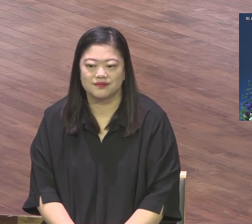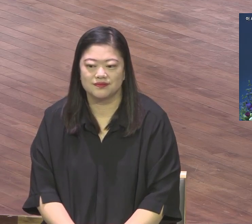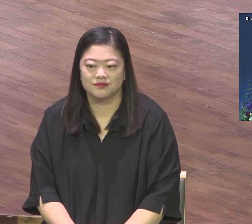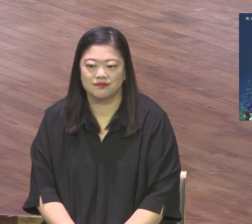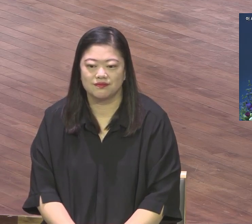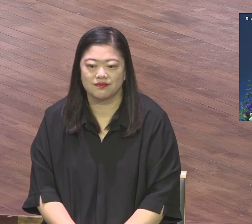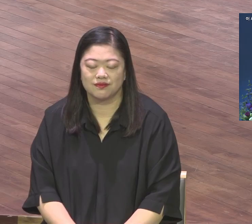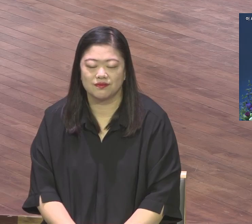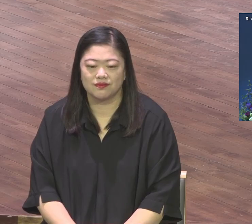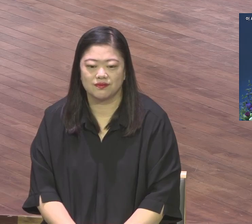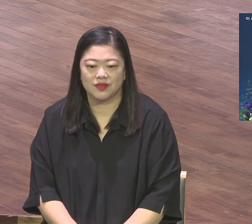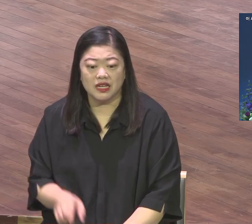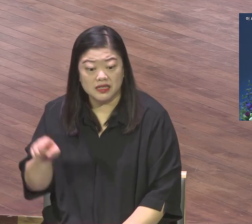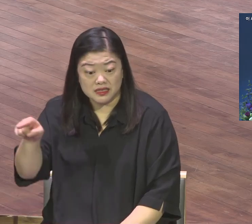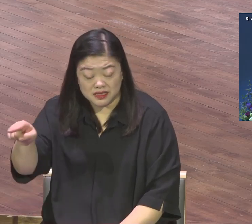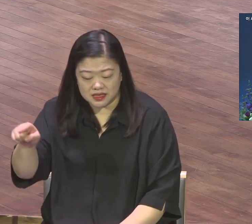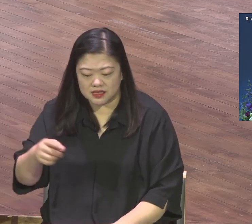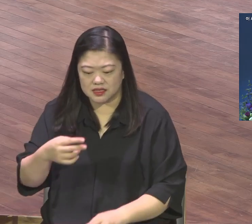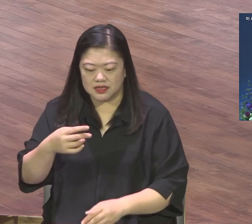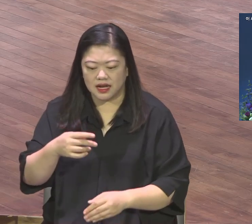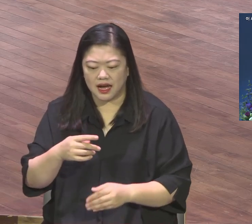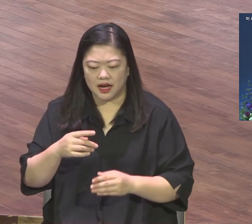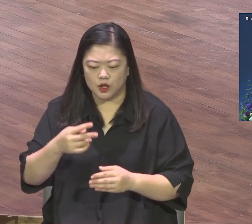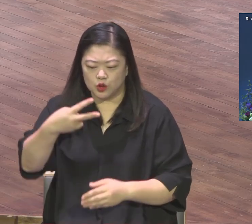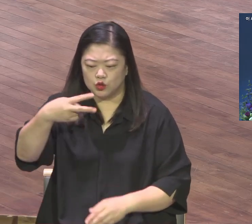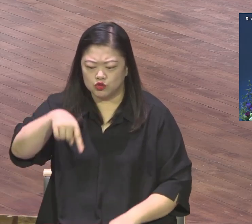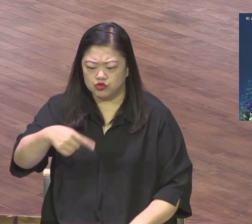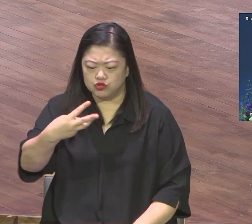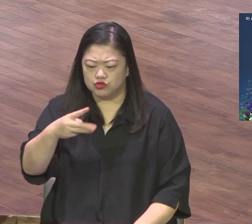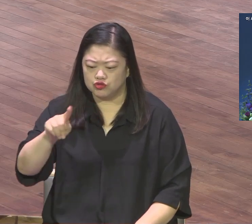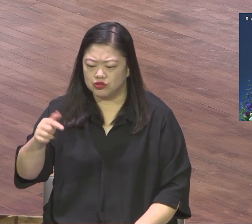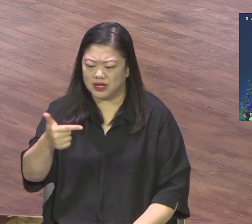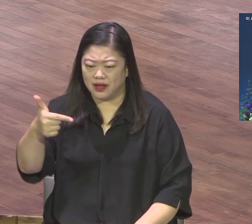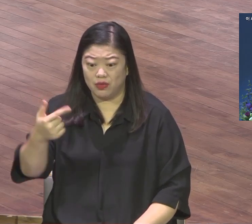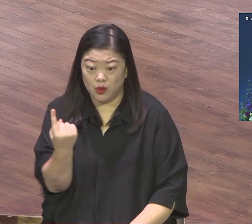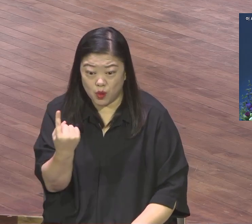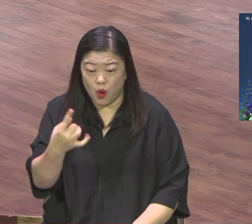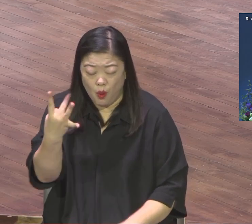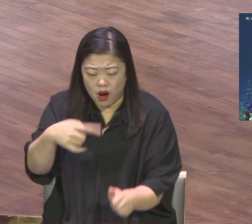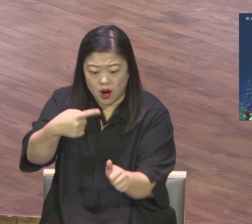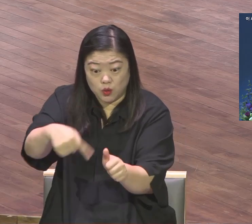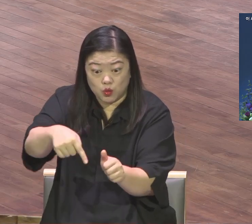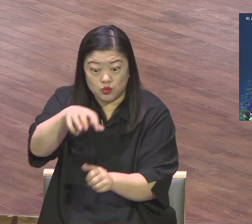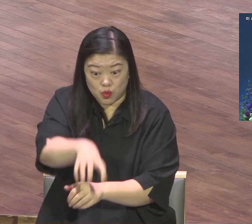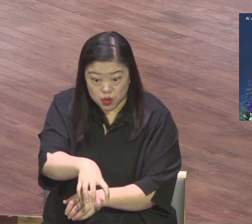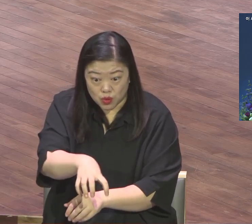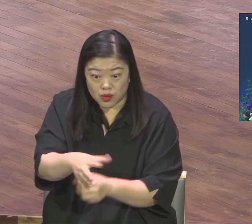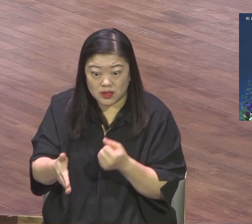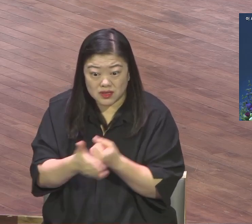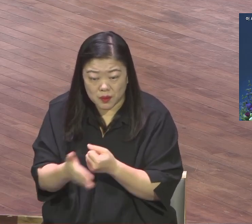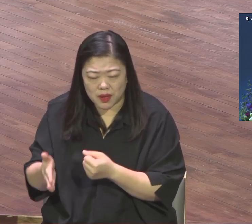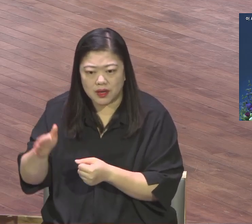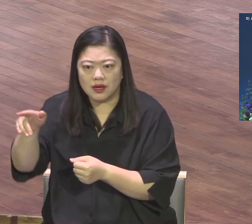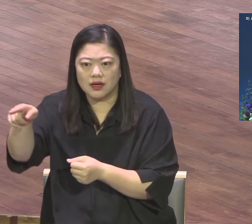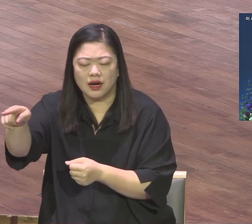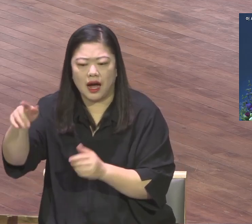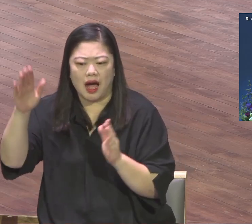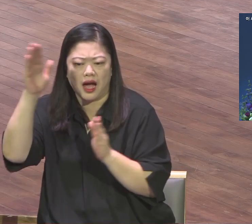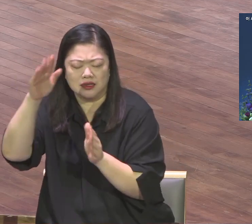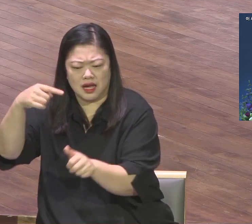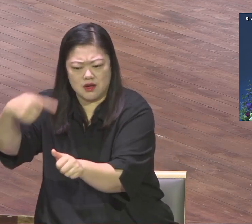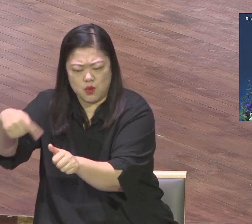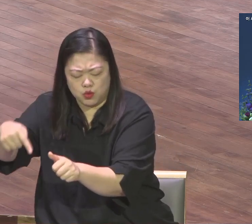또 오늘 본문을 보면요 이런 영적 싸움을 싸워 승리하는 이 구체적인 방법이 나와 있어요. 그것이 바로